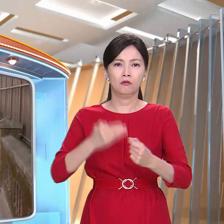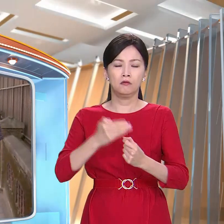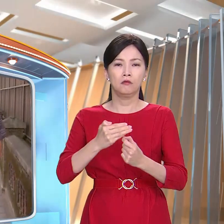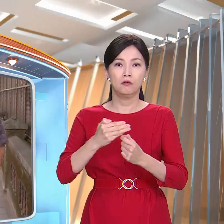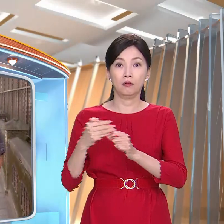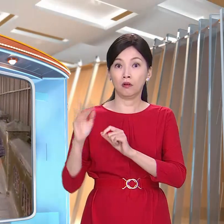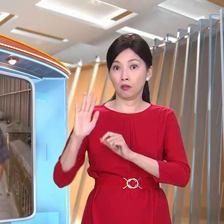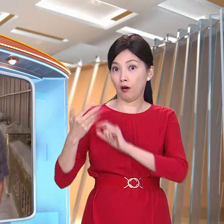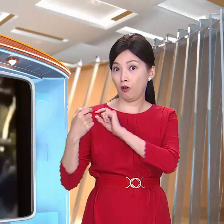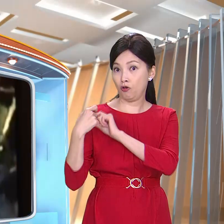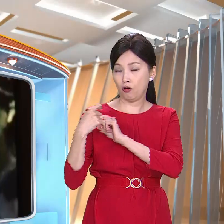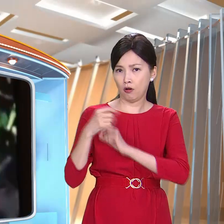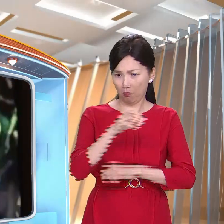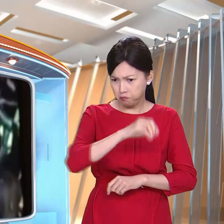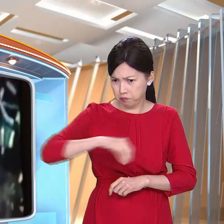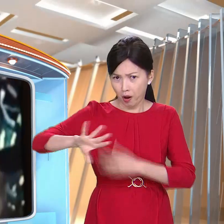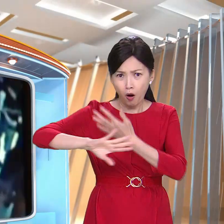刑，完全无法接受。